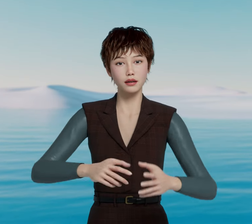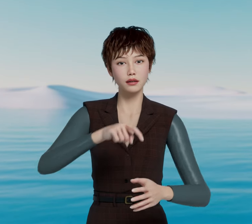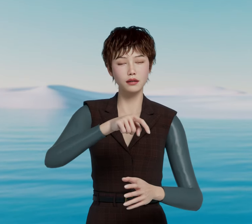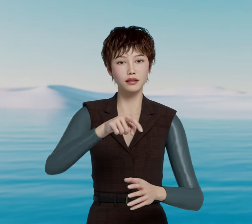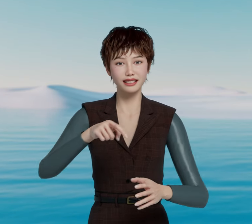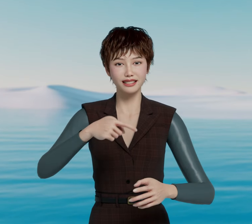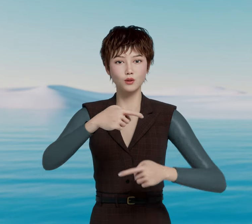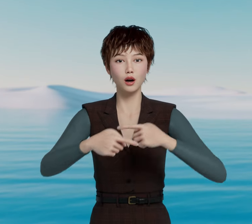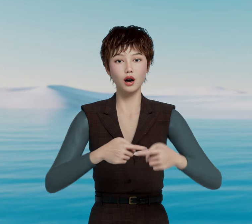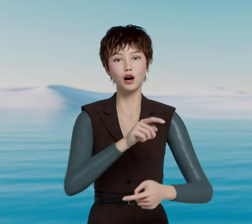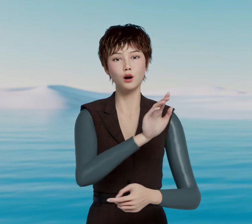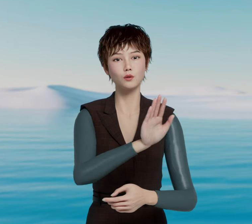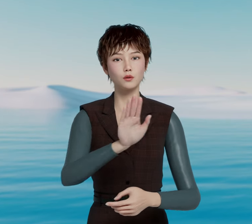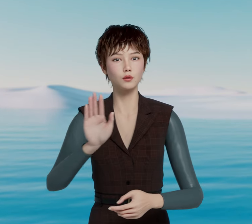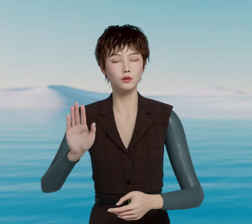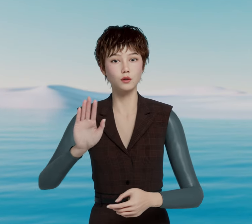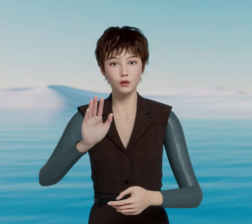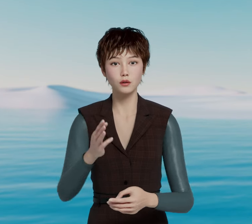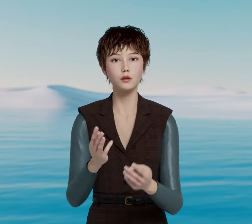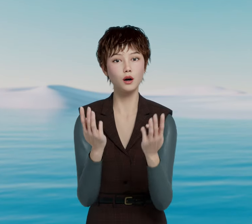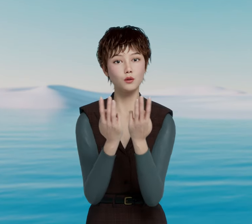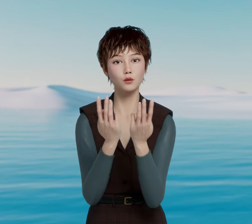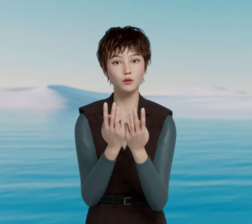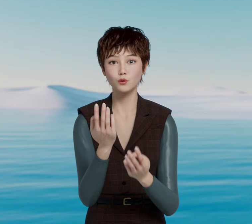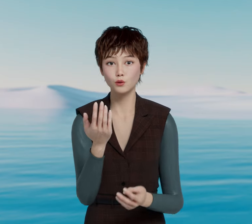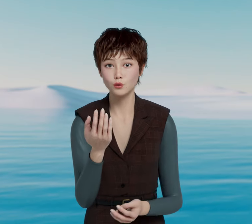にはいくつの手話があると思いますか？